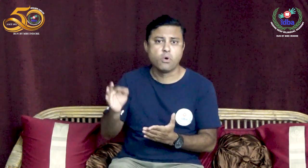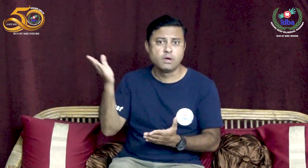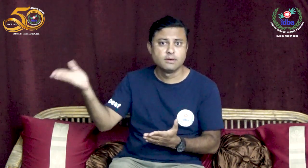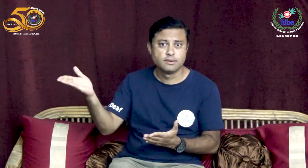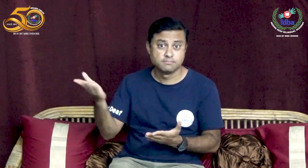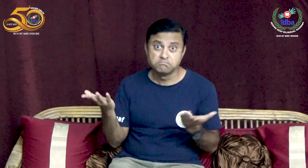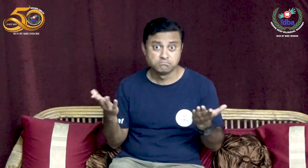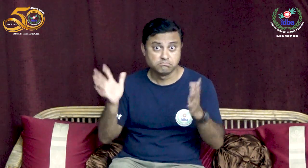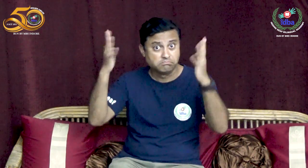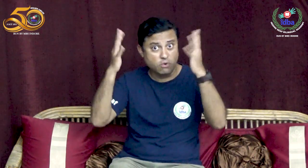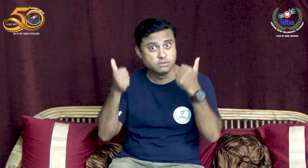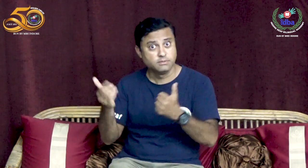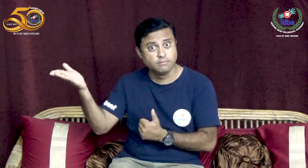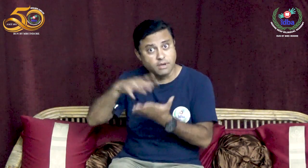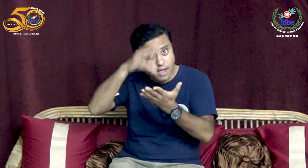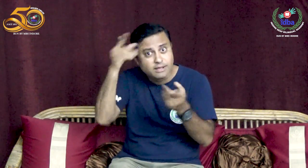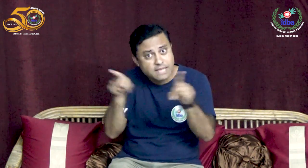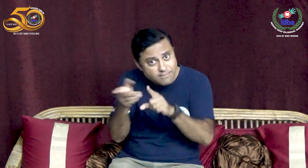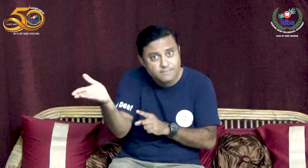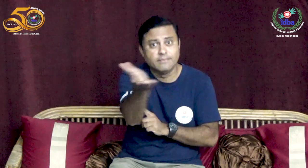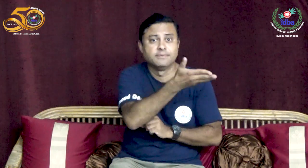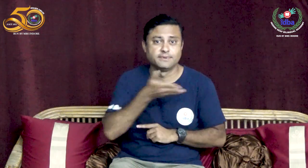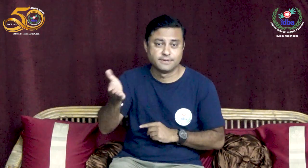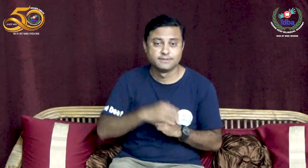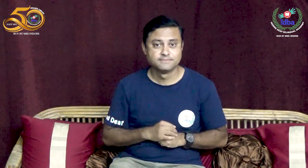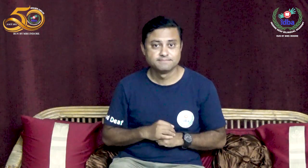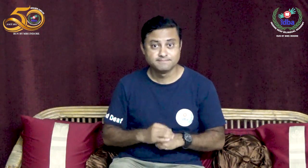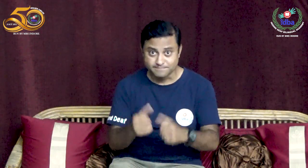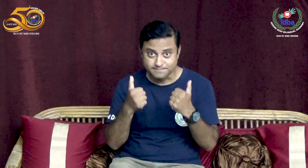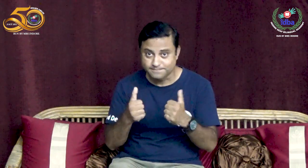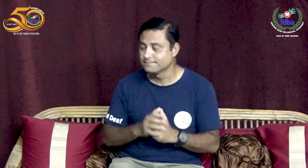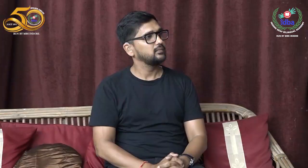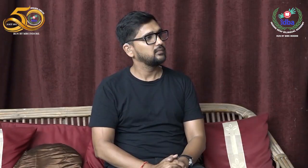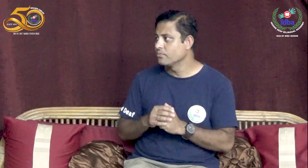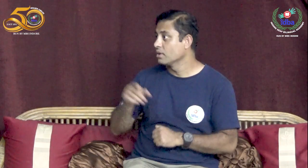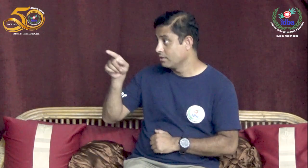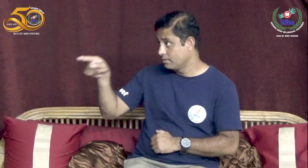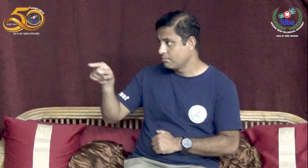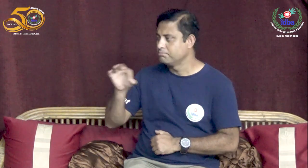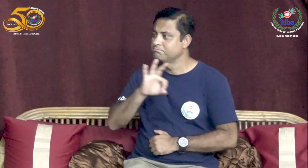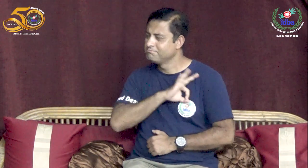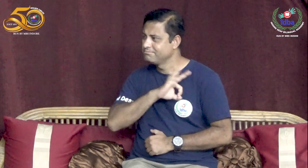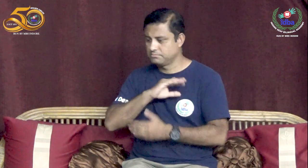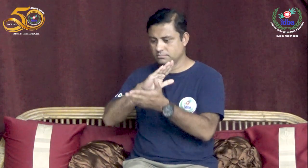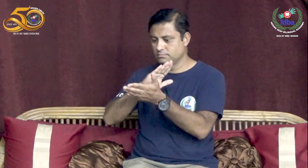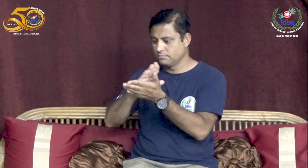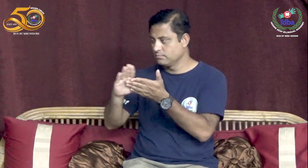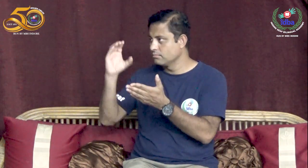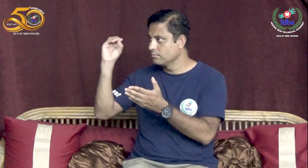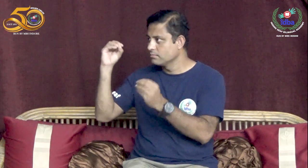ये बहुत इंपॉर्टेंट चीज़ है। और इन्होंने मेहनत करी इसके लिए, मैं इनकी बहुत। ओके, तो आपकी जो हॉबीज़